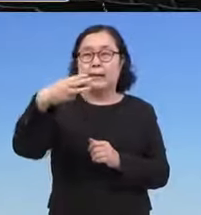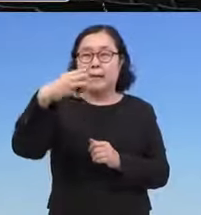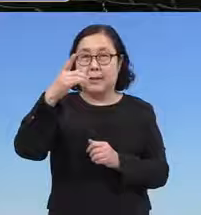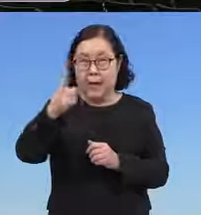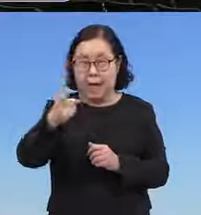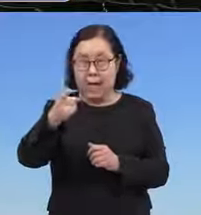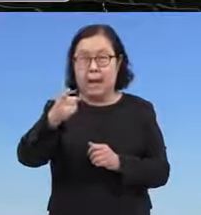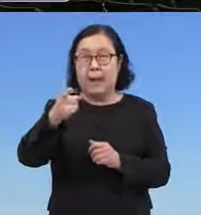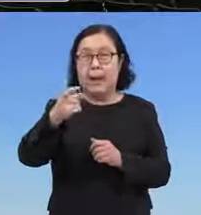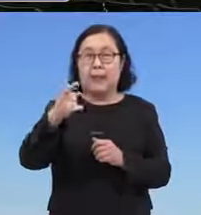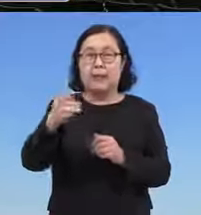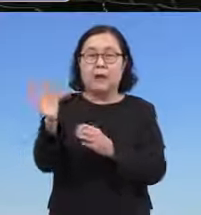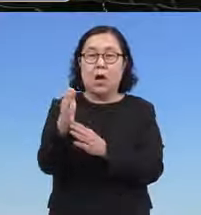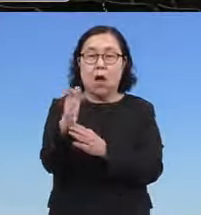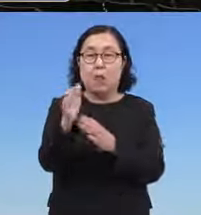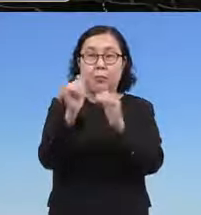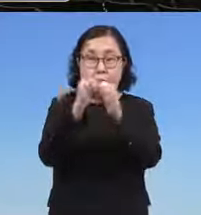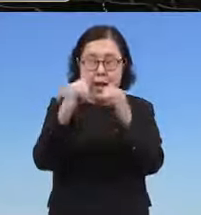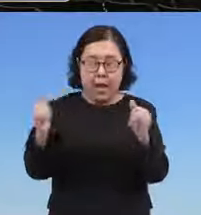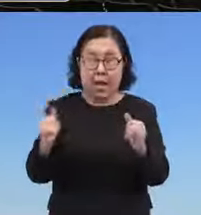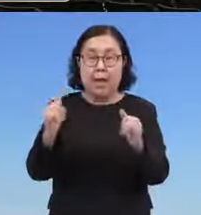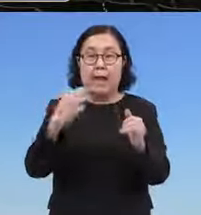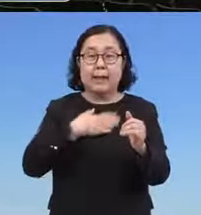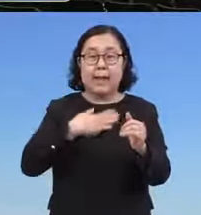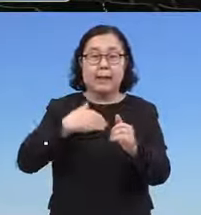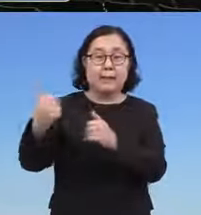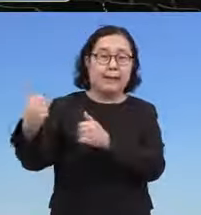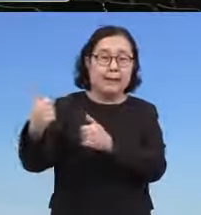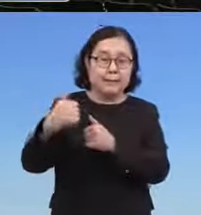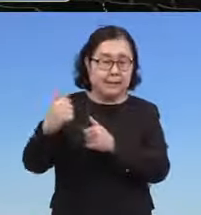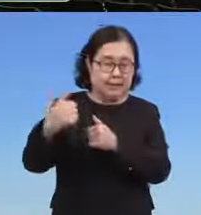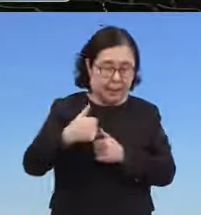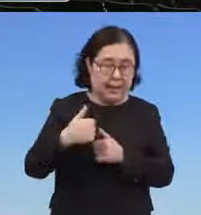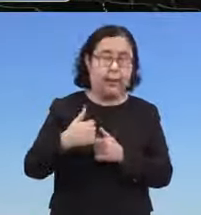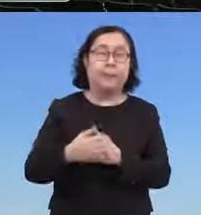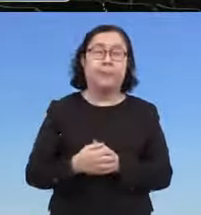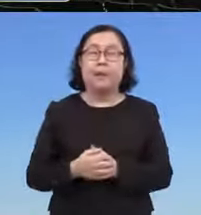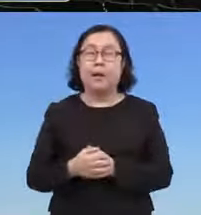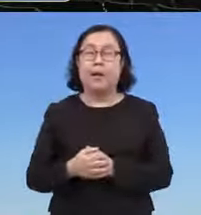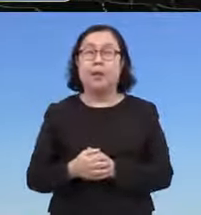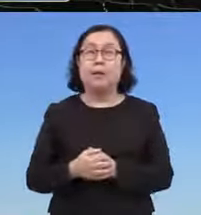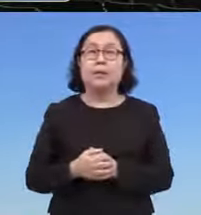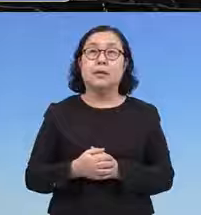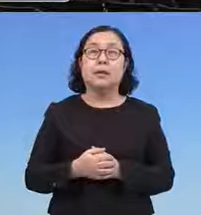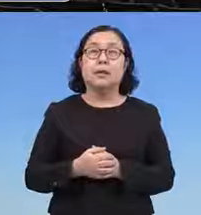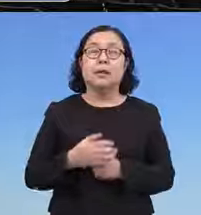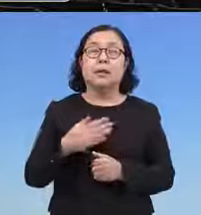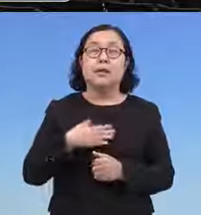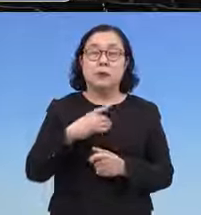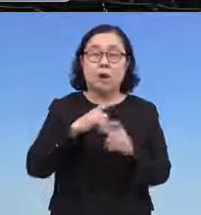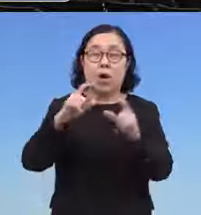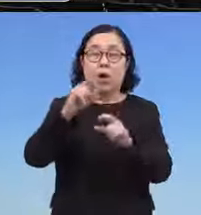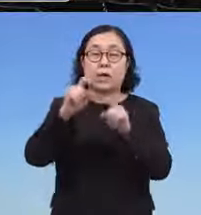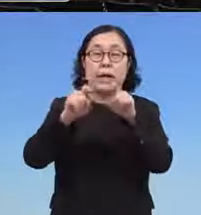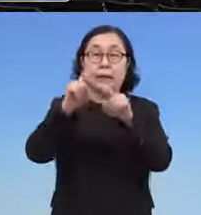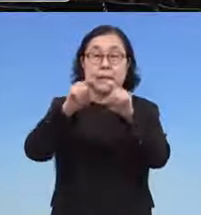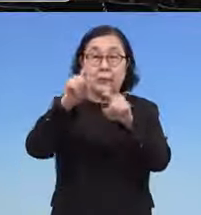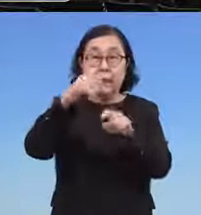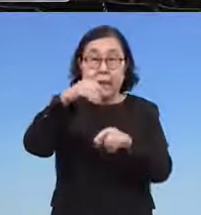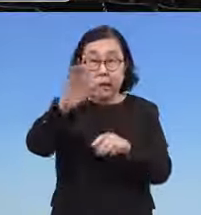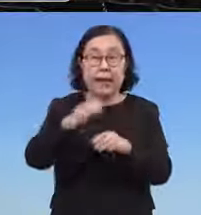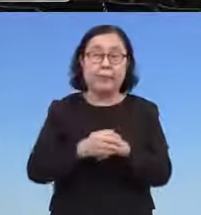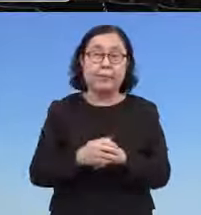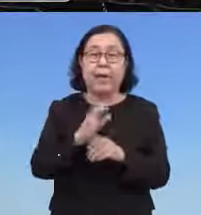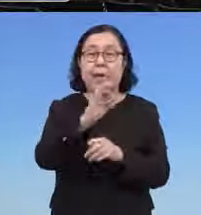그물 던지는 것을 보시니 그들은 어부라. 예수께서 이르시되 나를 따라오라. 또 19절 20절 조금